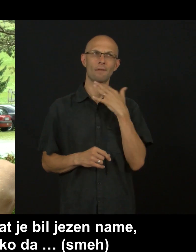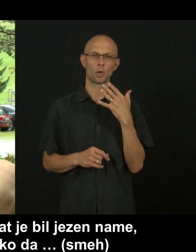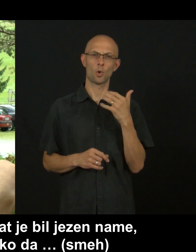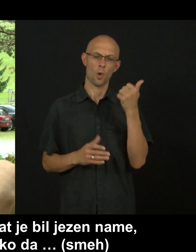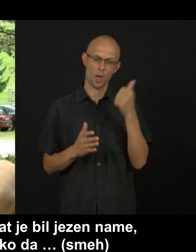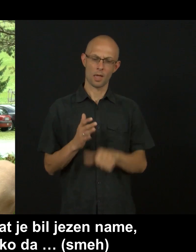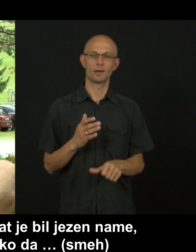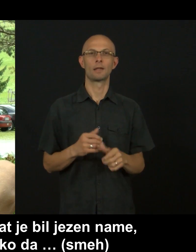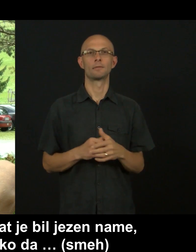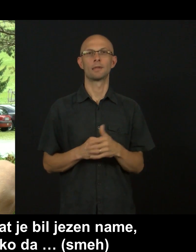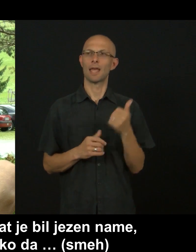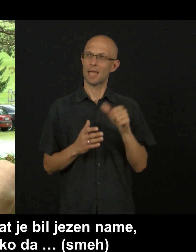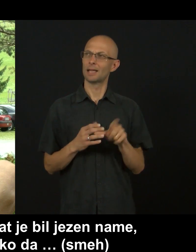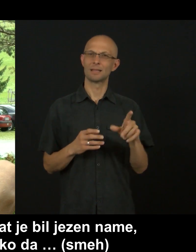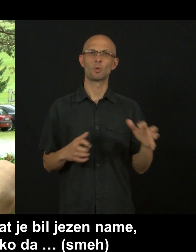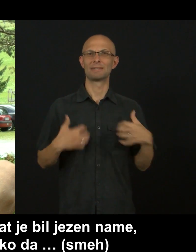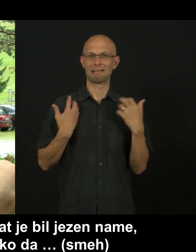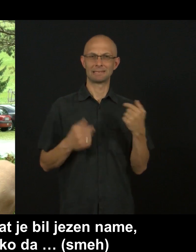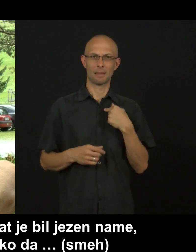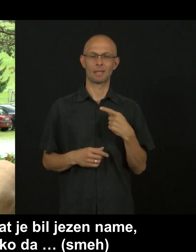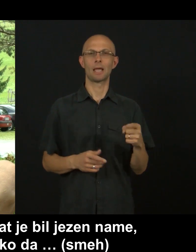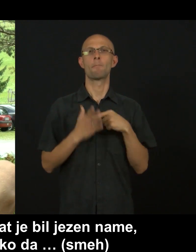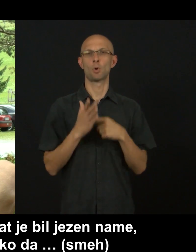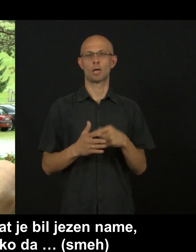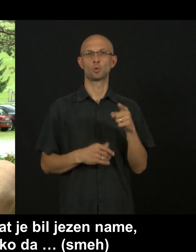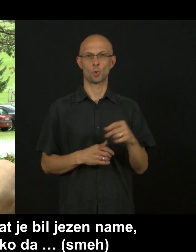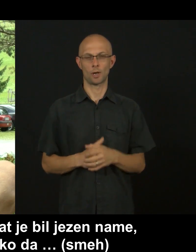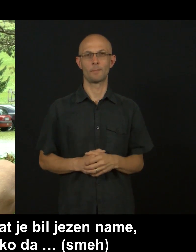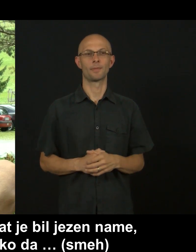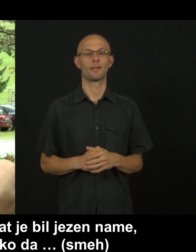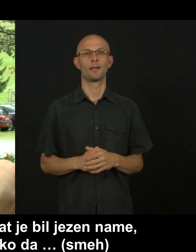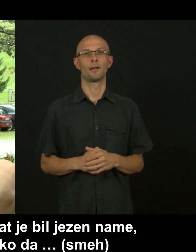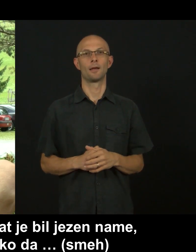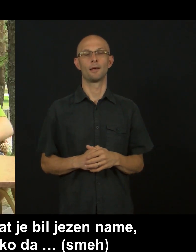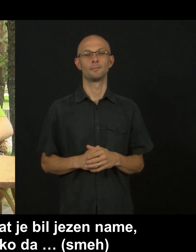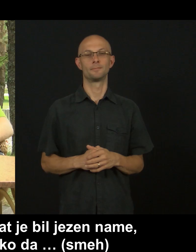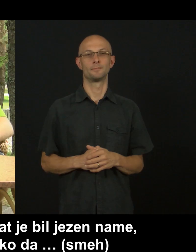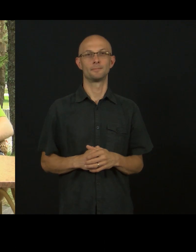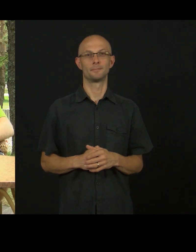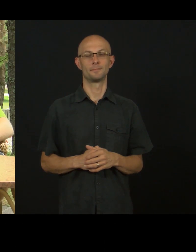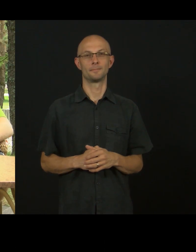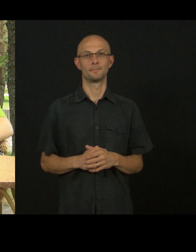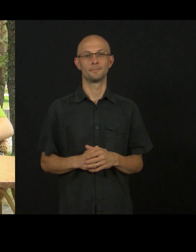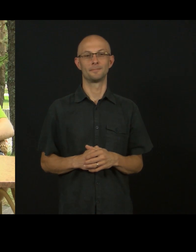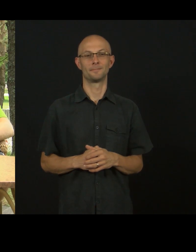Nisem jih dost. Enkrat je bil jezen na mene, pa mi je tole pokazal, tako da.